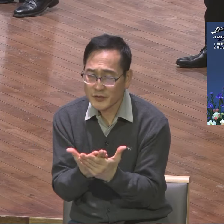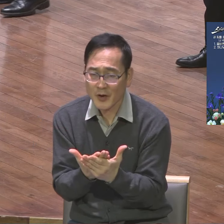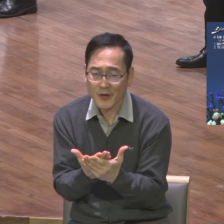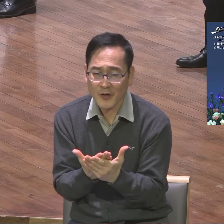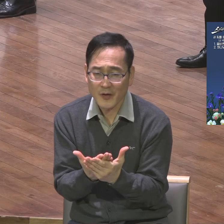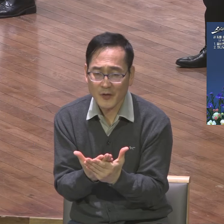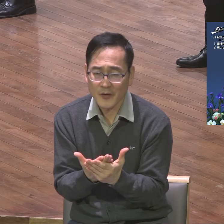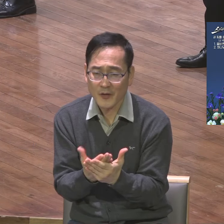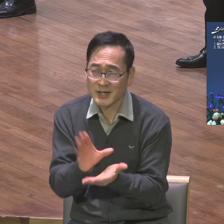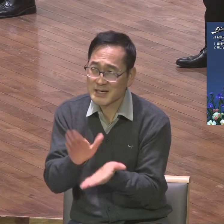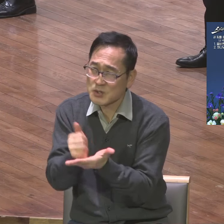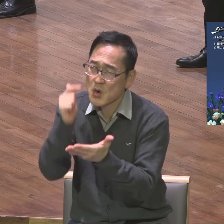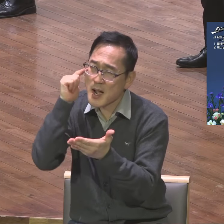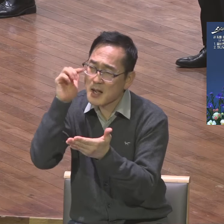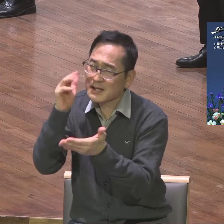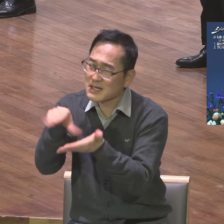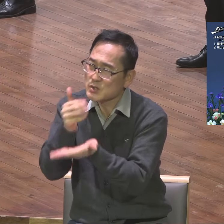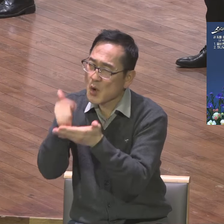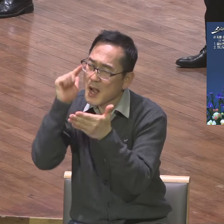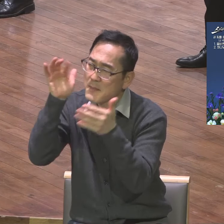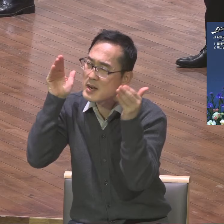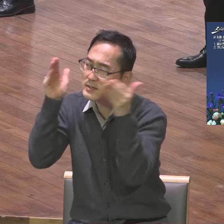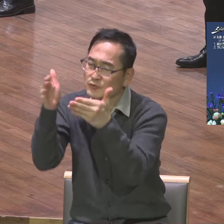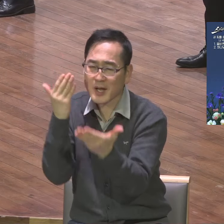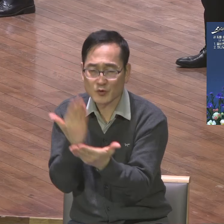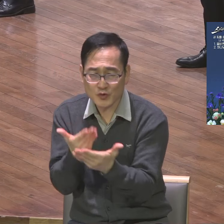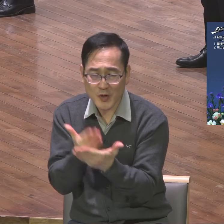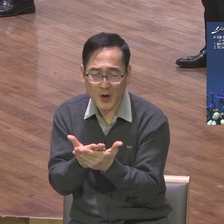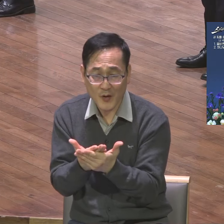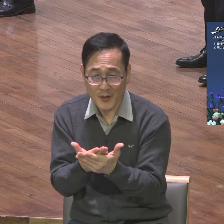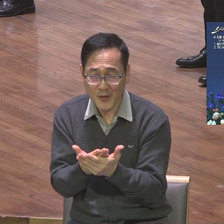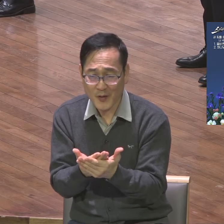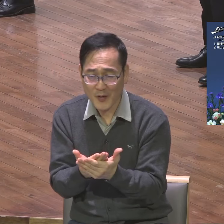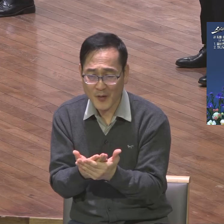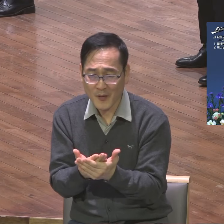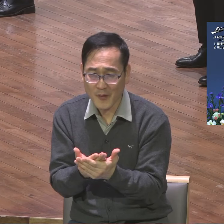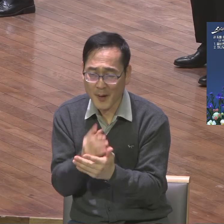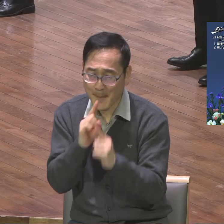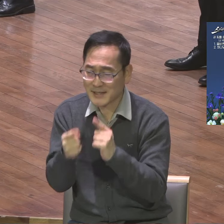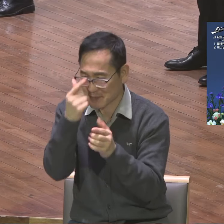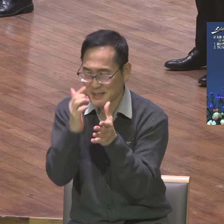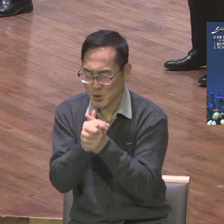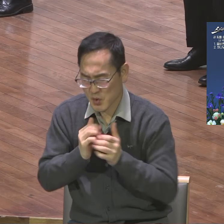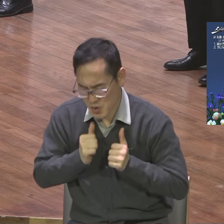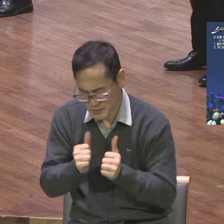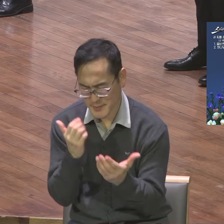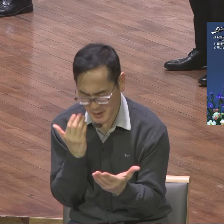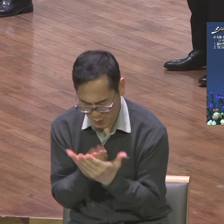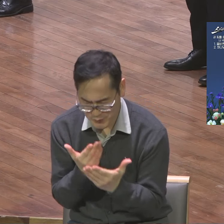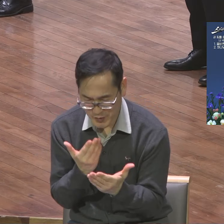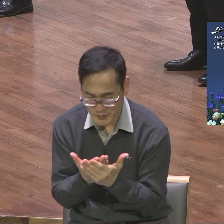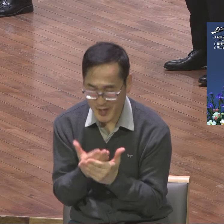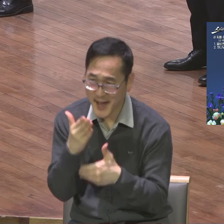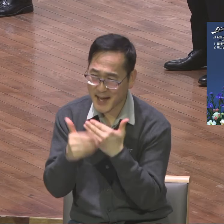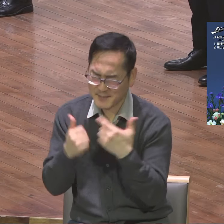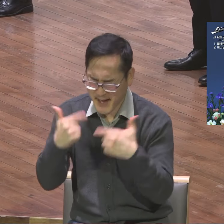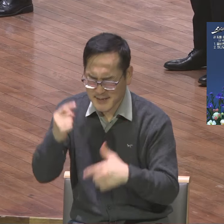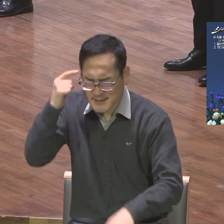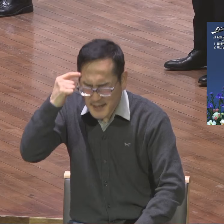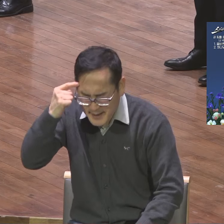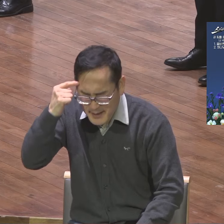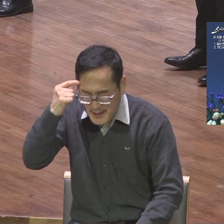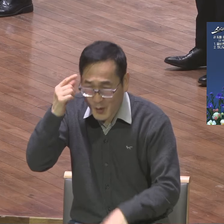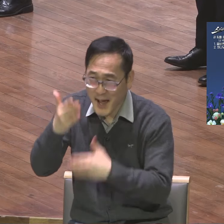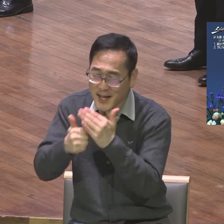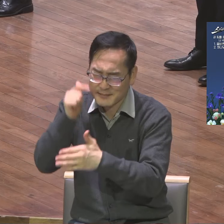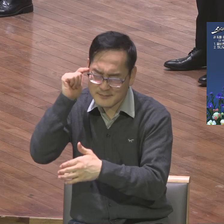주옵소서. 그리스도를 앙망하게 하여 주옵소서. 말씀과 기도의 사람이 되게 하여 주옵소서. 온전한 하나님을 인식하고